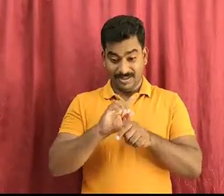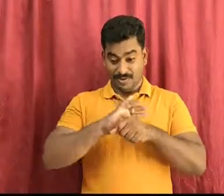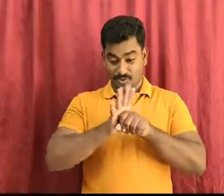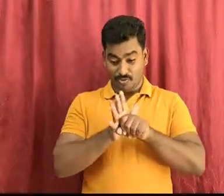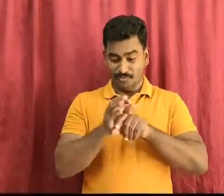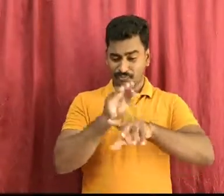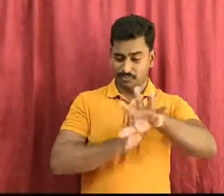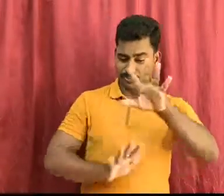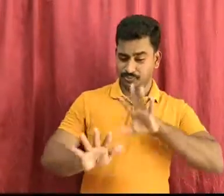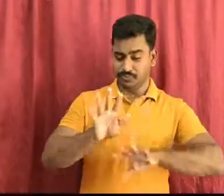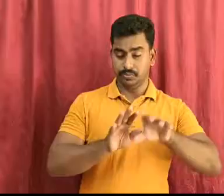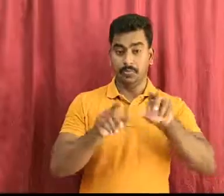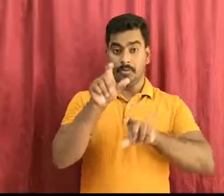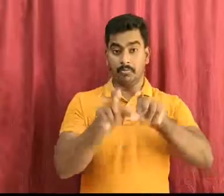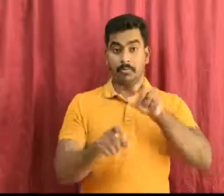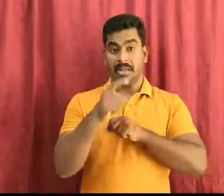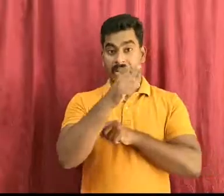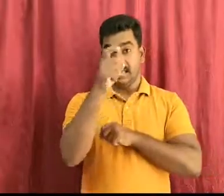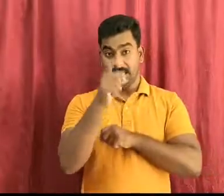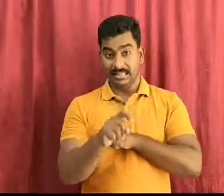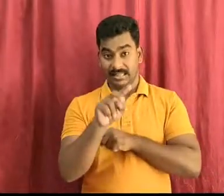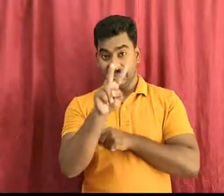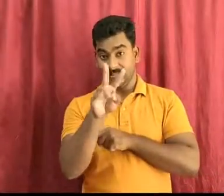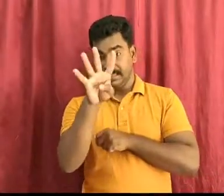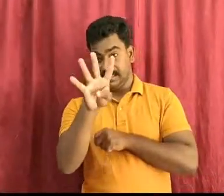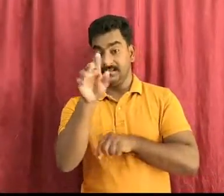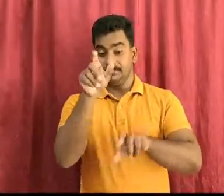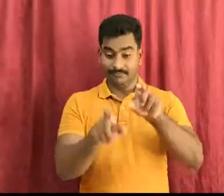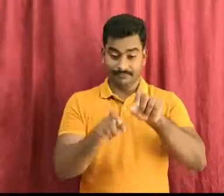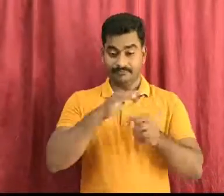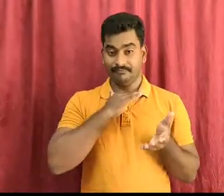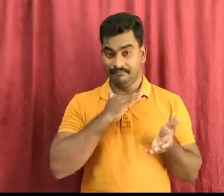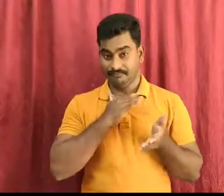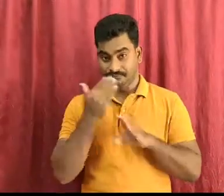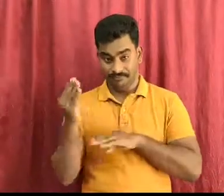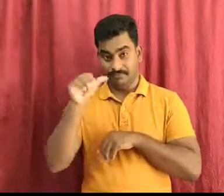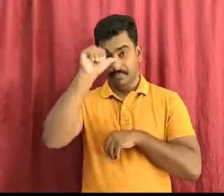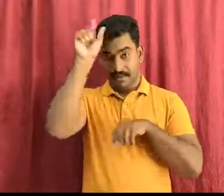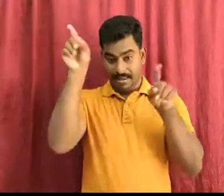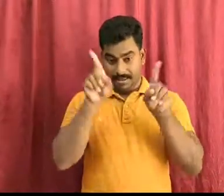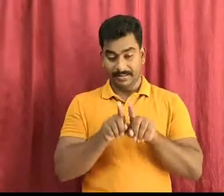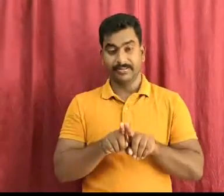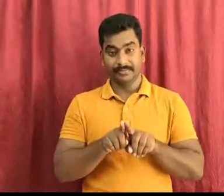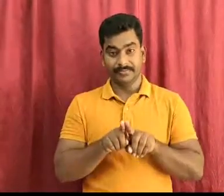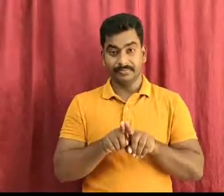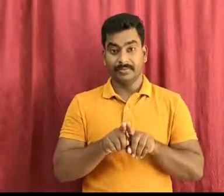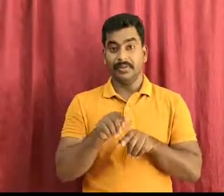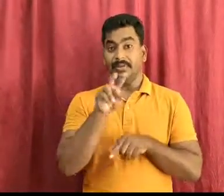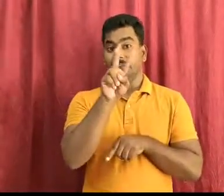രാജ്യത്ത് കോവിഡ് രോഗബാധ മൂലം 724 പേർ മരിച്ചു.